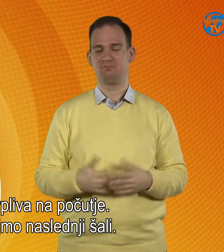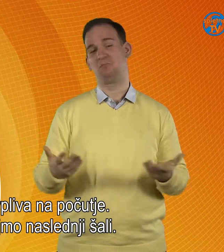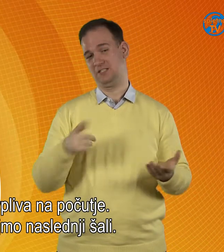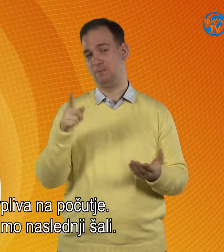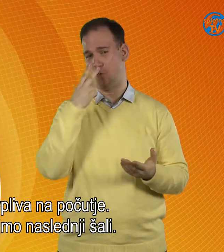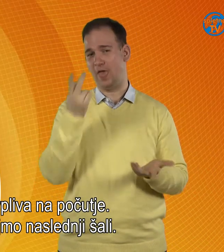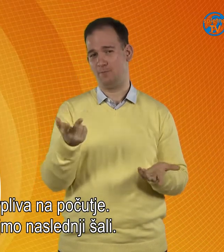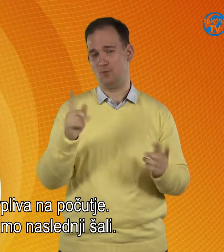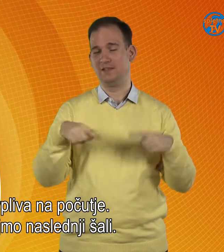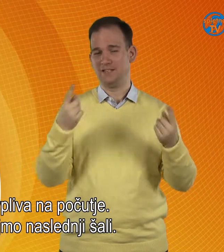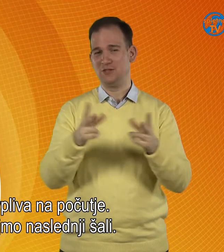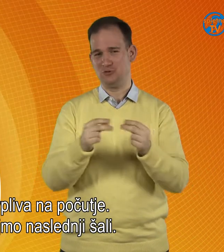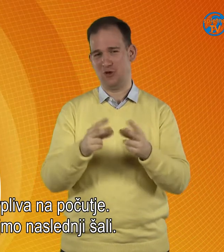Pa si poglejmo naslednji šali.